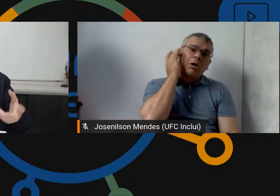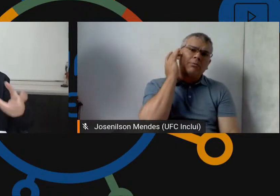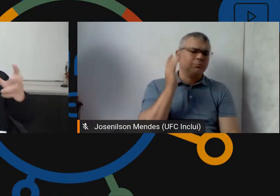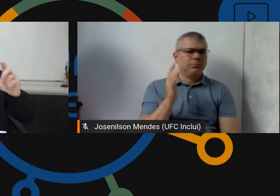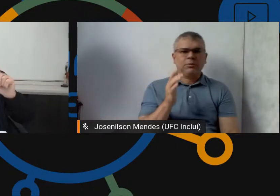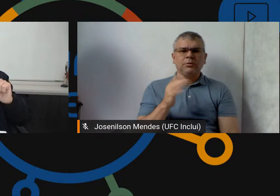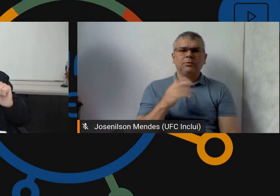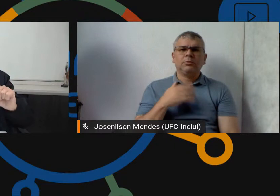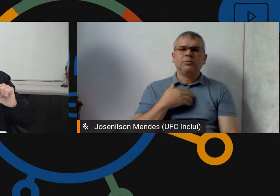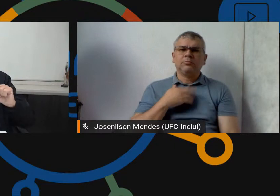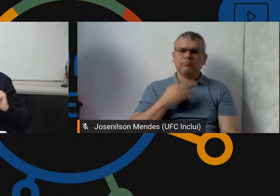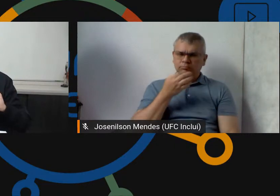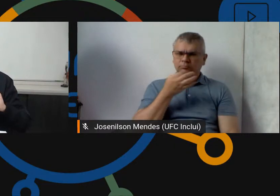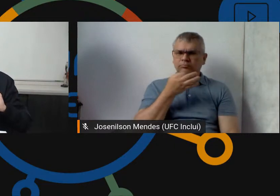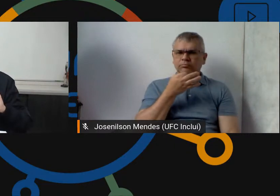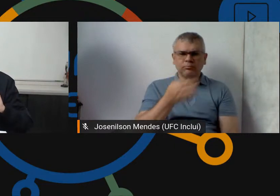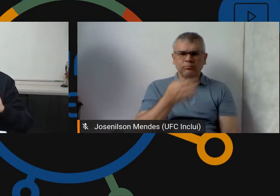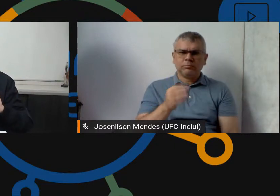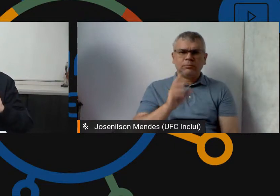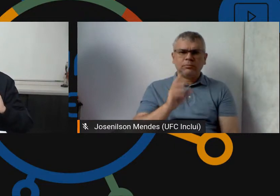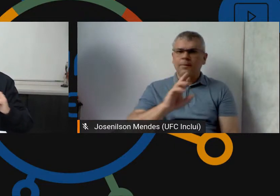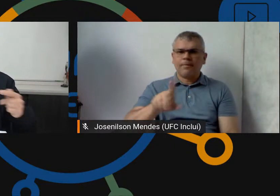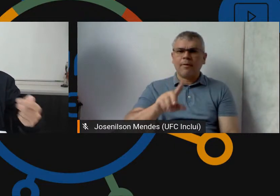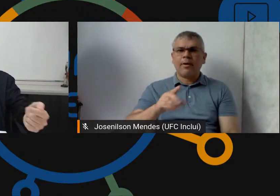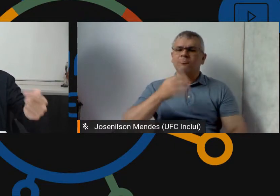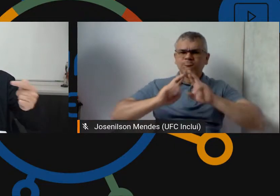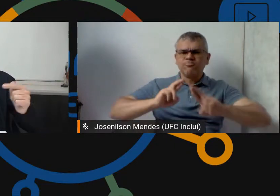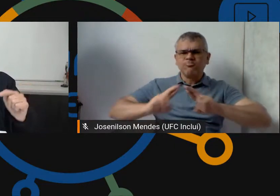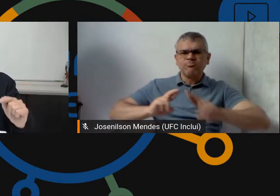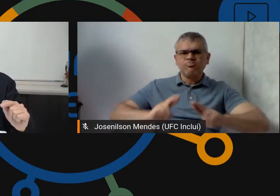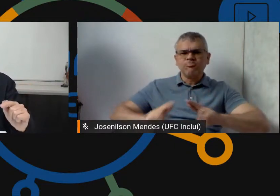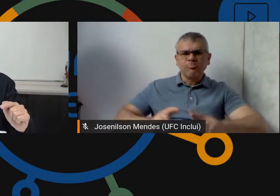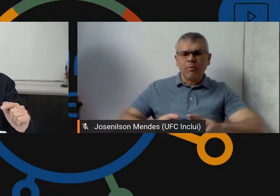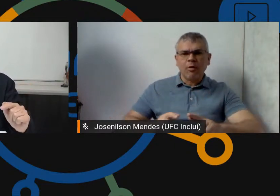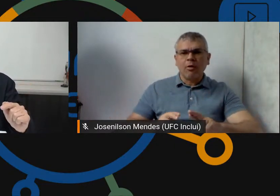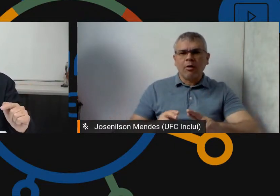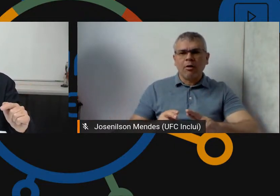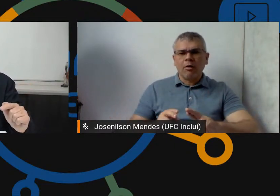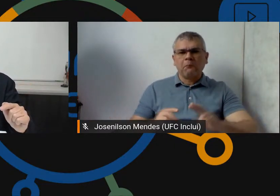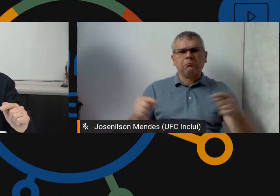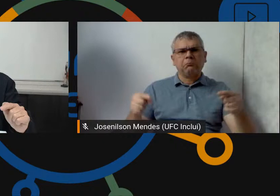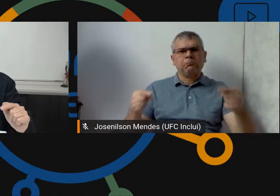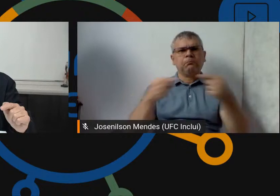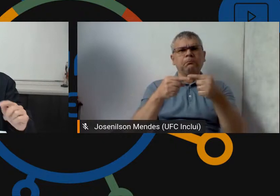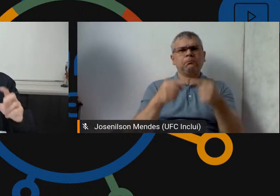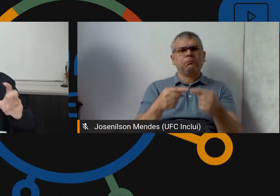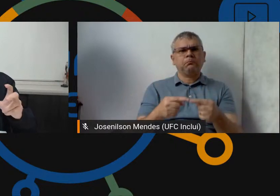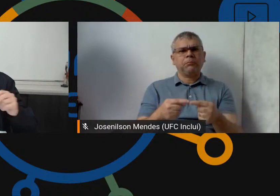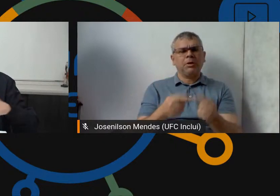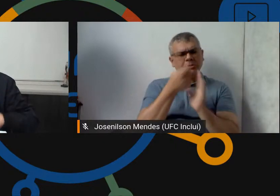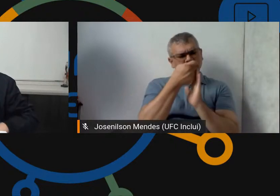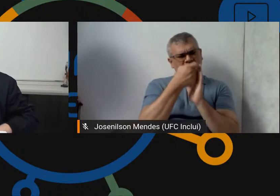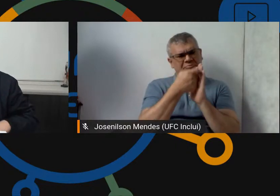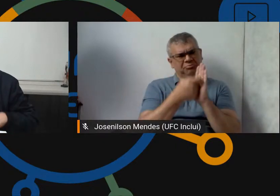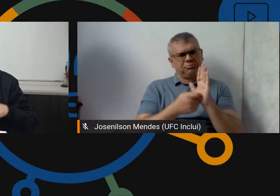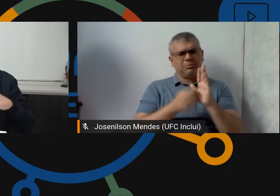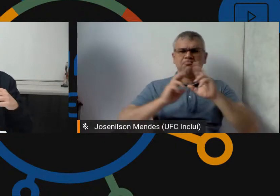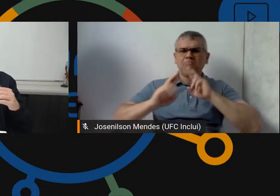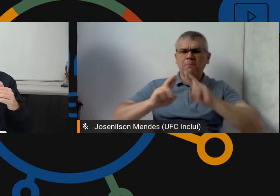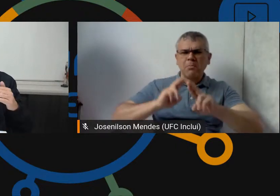argumentar, para mostrar a ideia que ela aceita pela argumentação, né? Pela